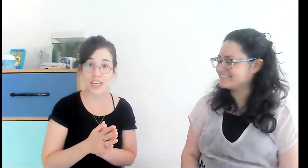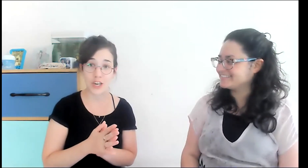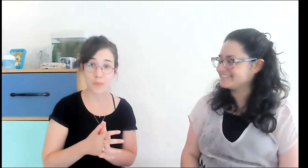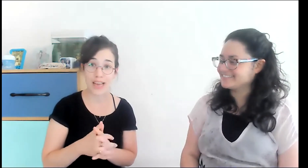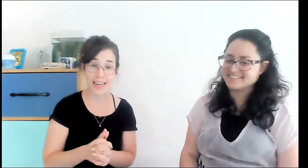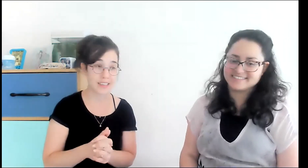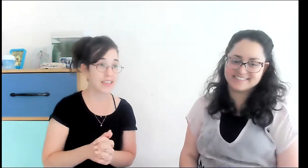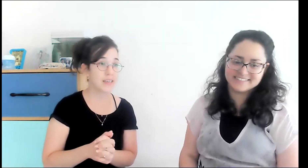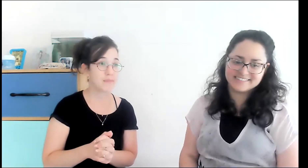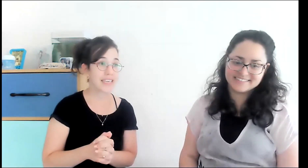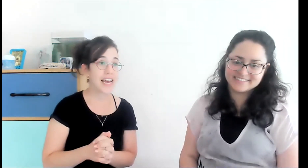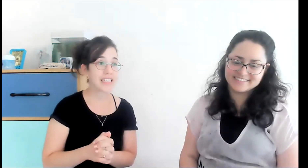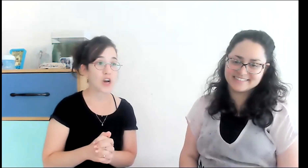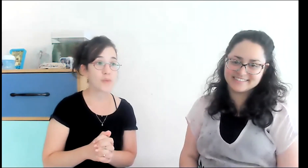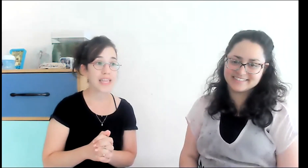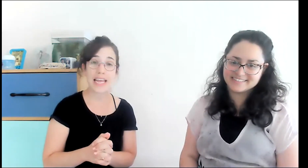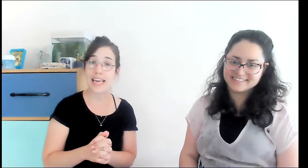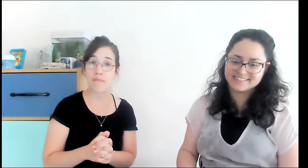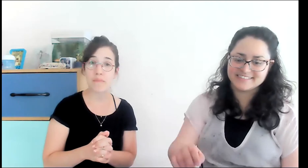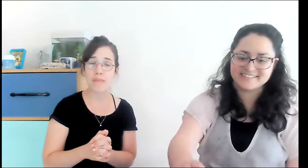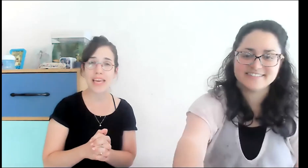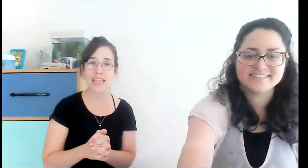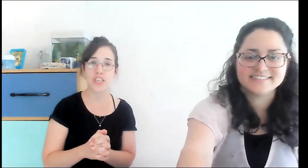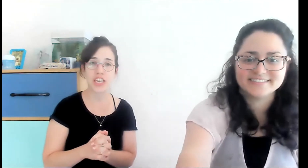לנו ביחד. בסדר? אז אנחנו מתחילים. מי מכיר את השיר